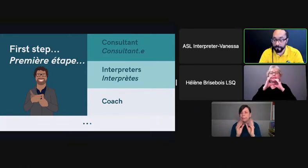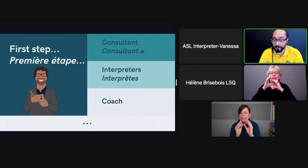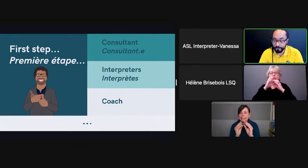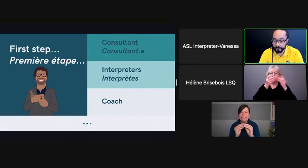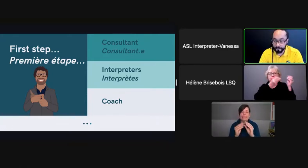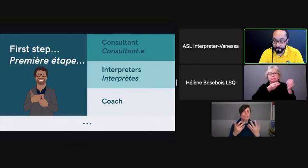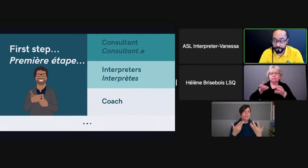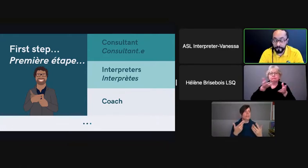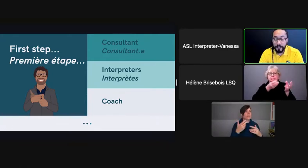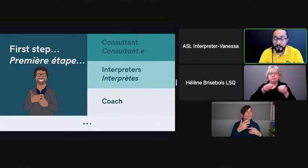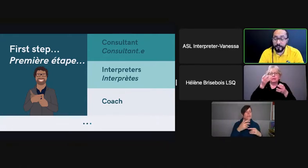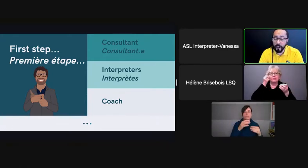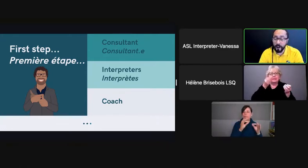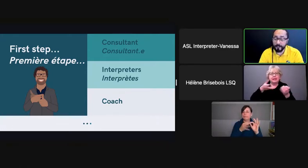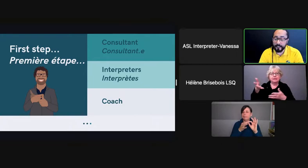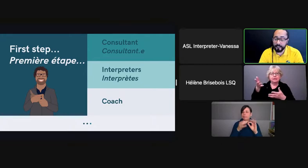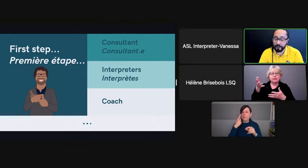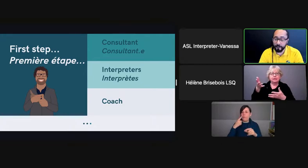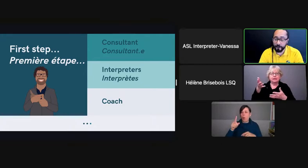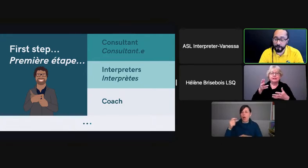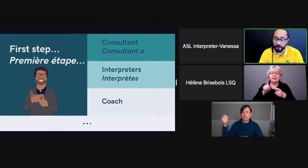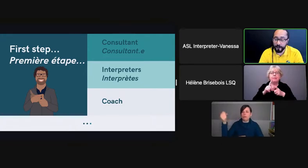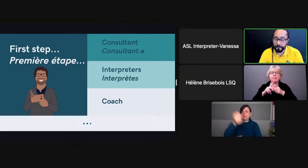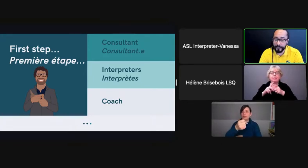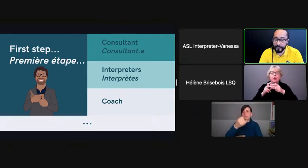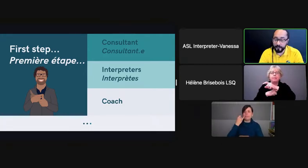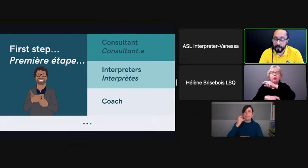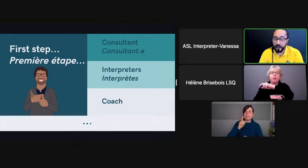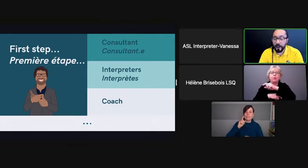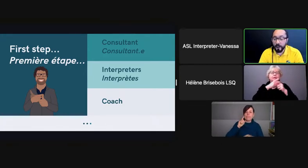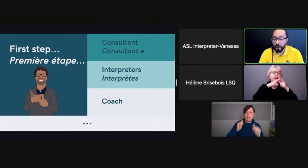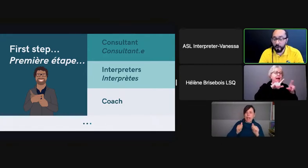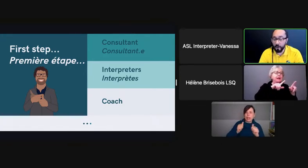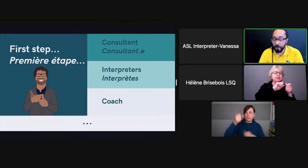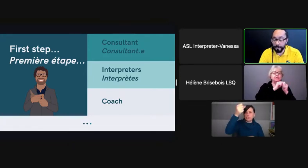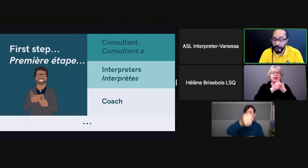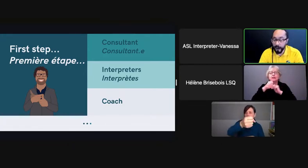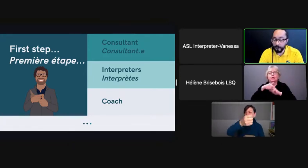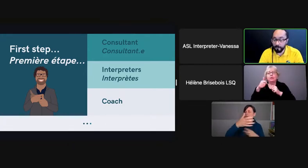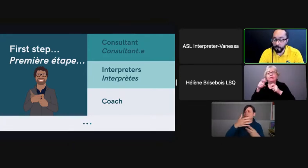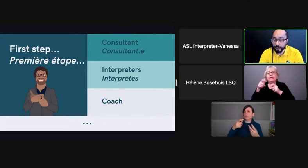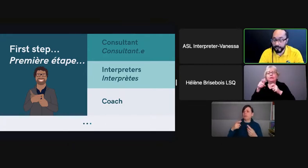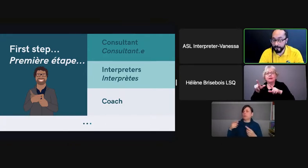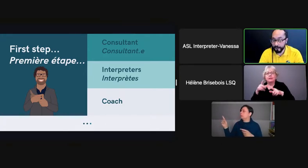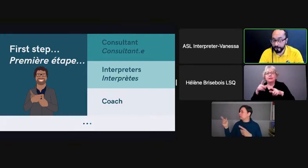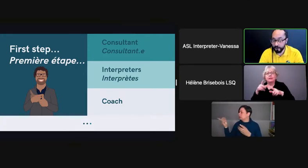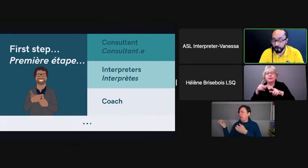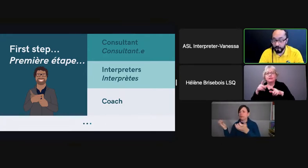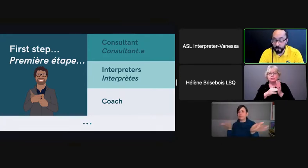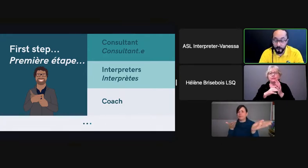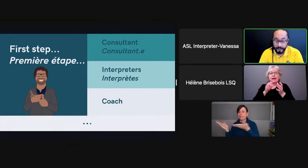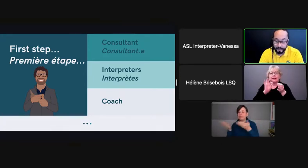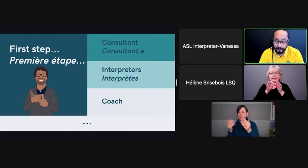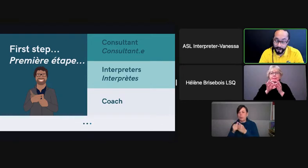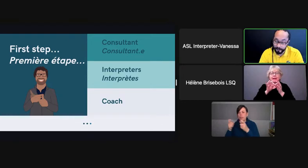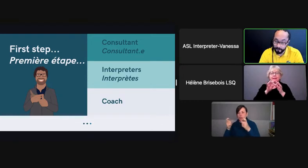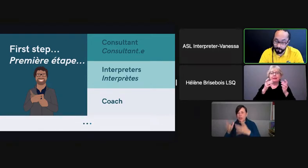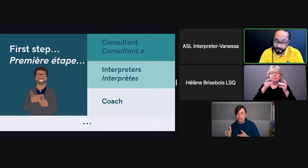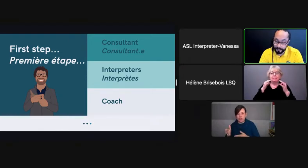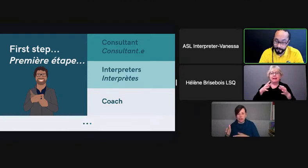Ils font le pont entre d'une langue à l'autre. Vous voyez souvent des interprètes durant une